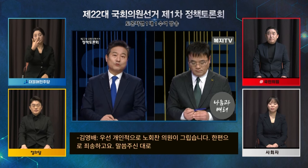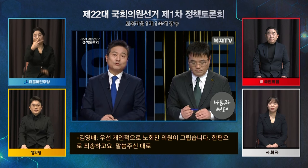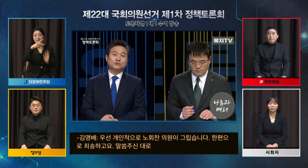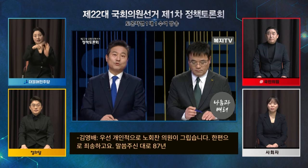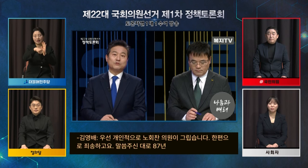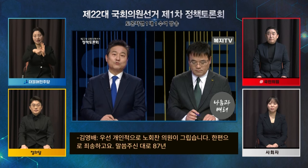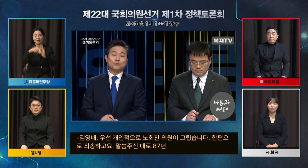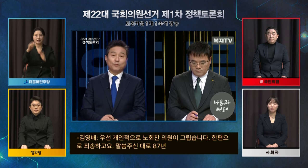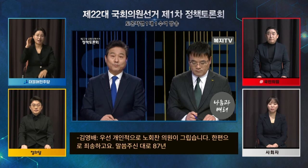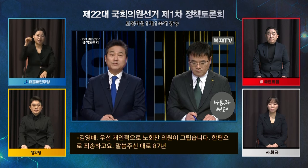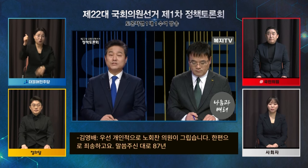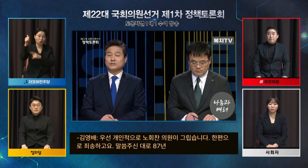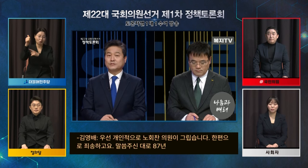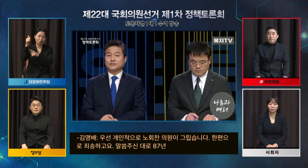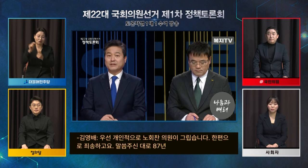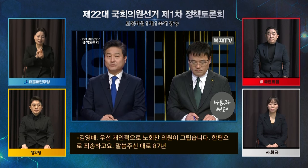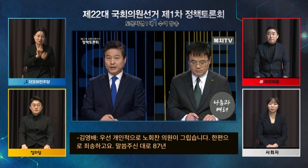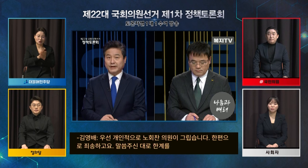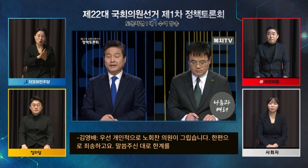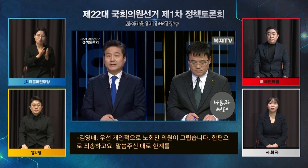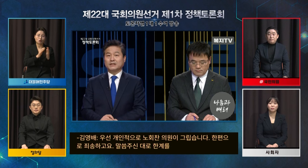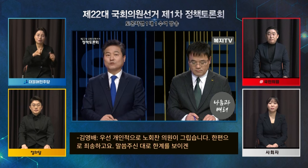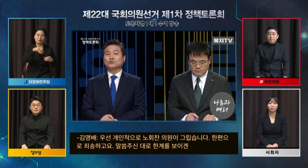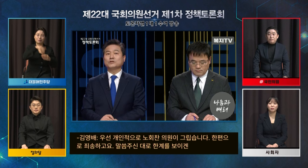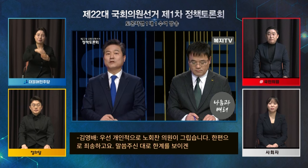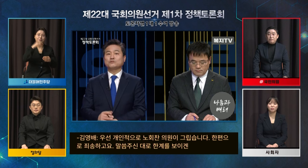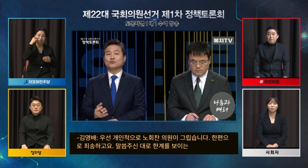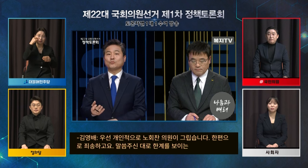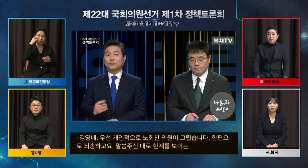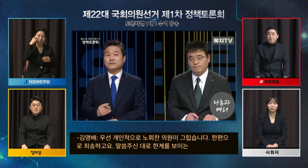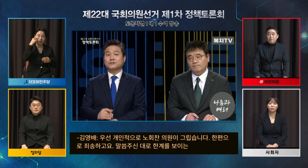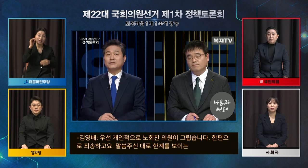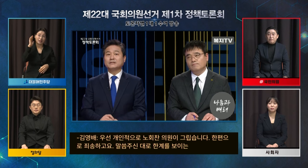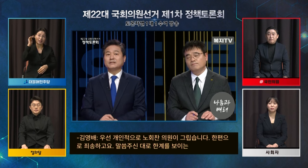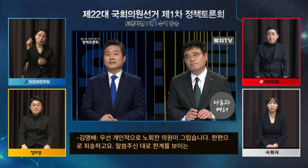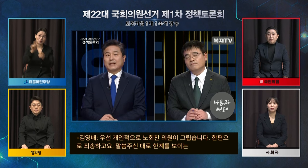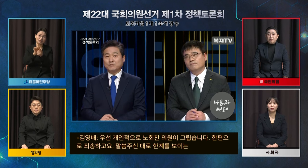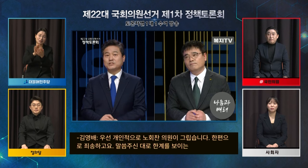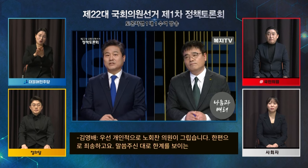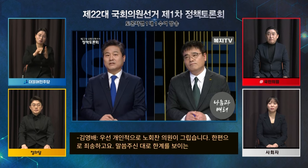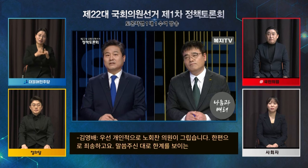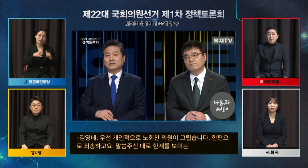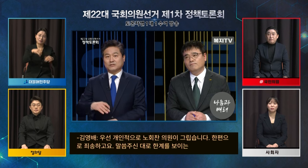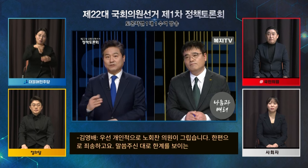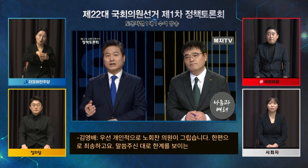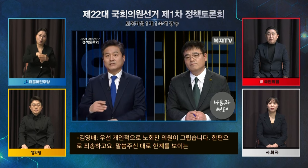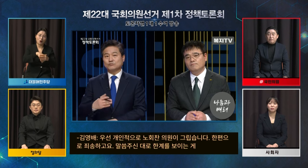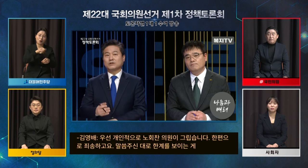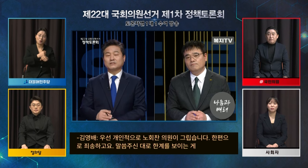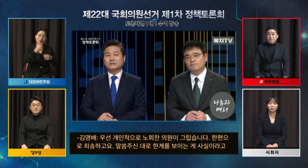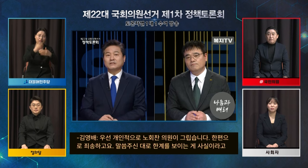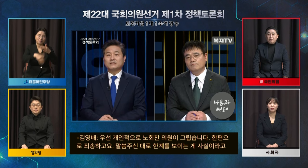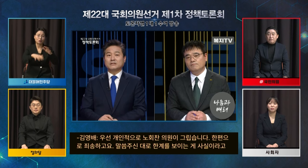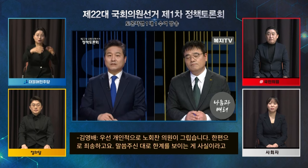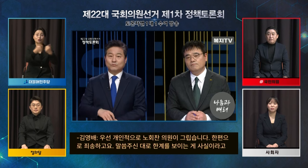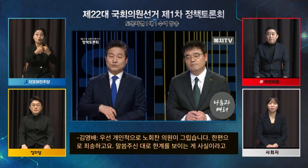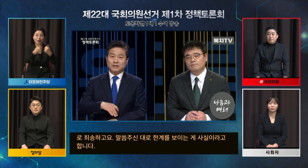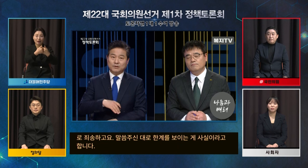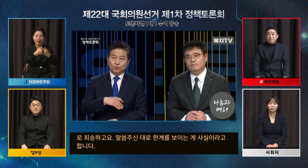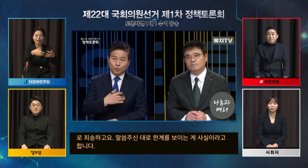대통령도 내 손으로 못 뽑던 시절이었기 때문에 대통령을 내 손으로 뽑아서 나머지 정당이든 국회든